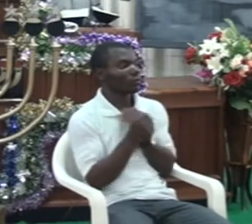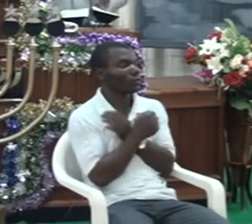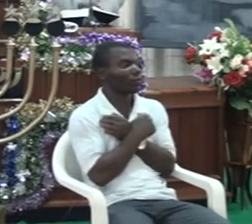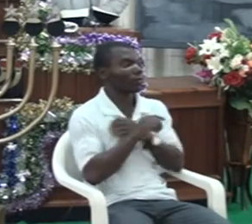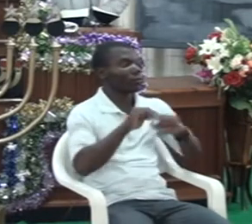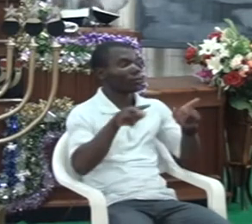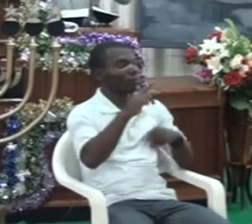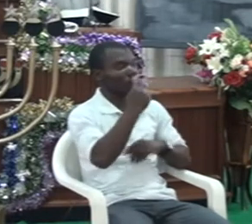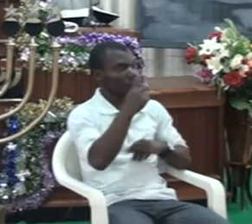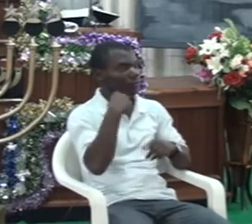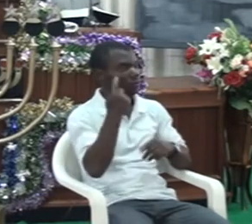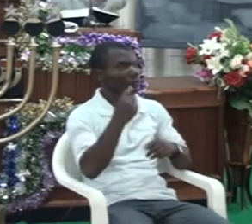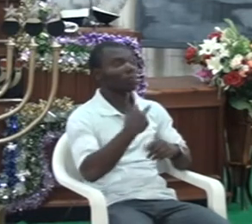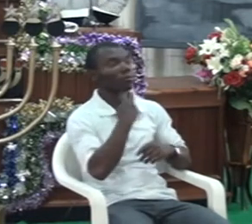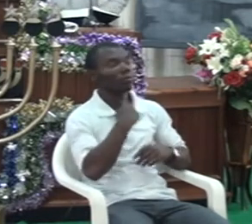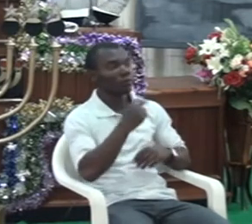mouvement.